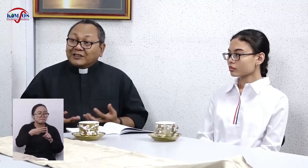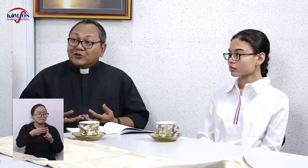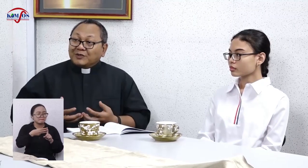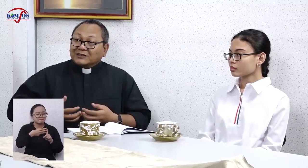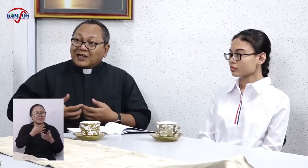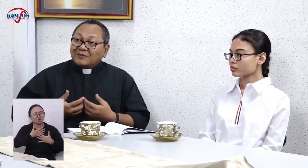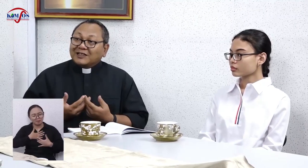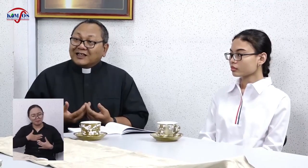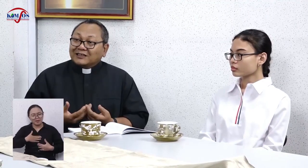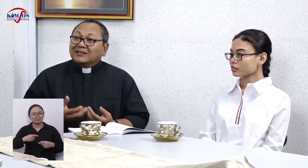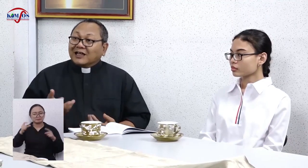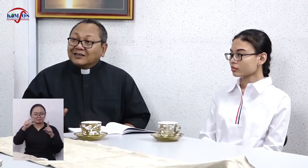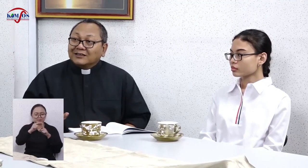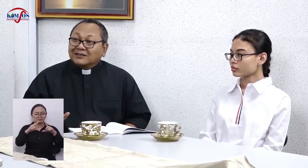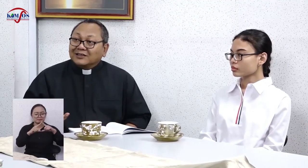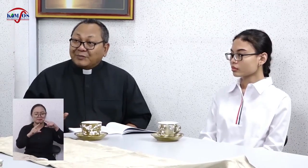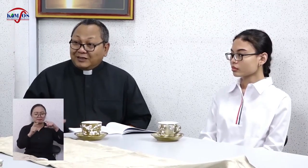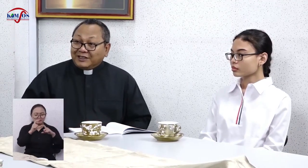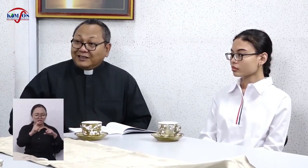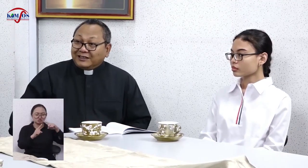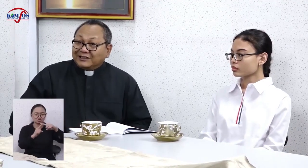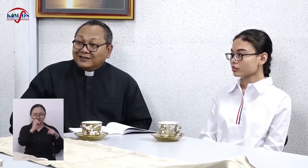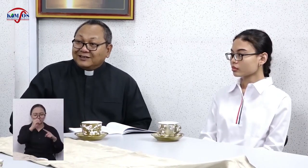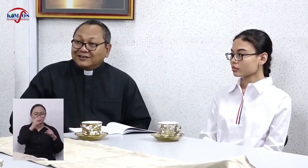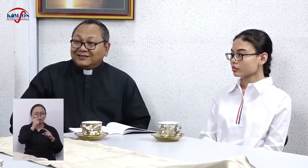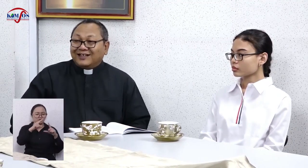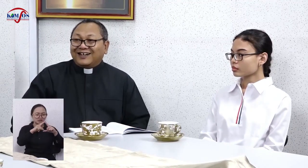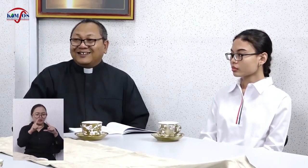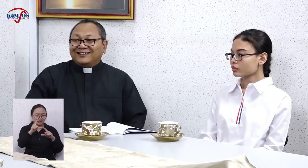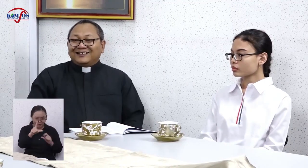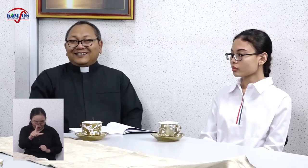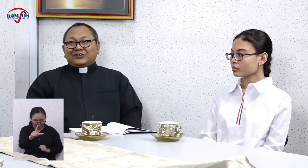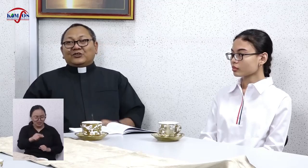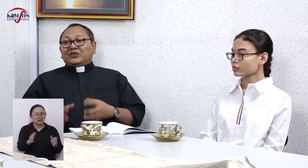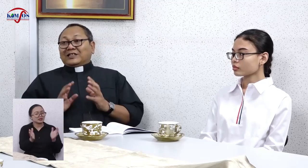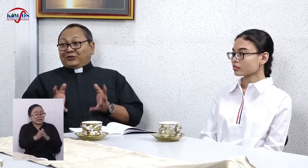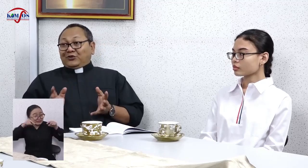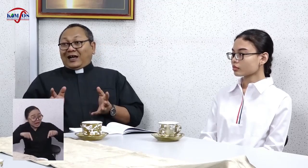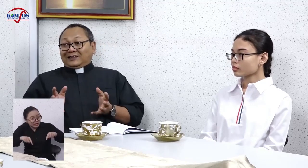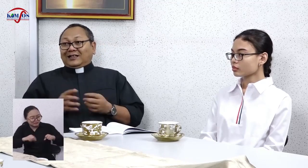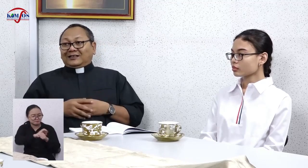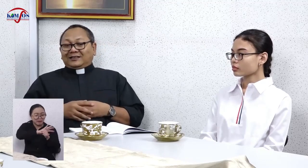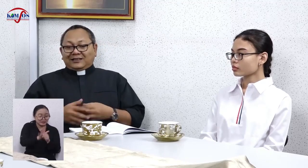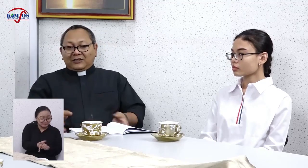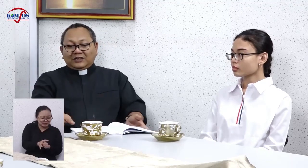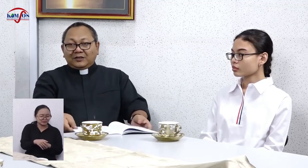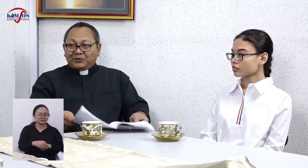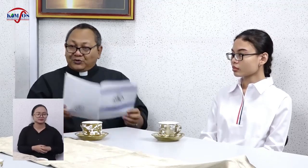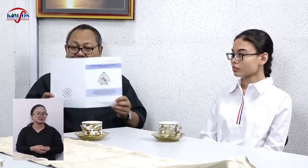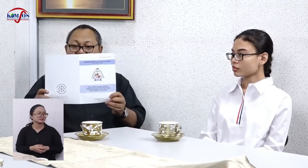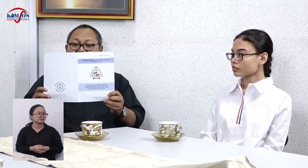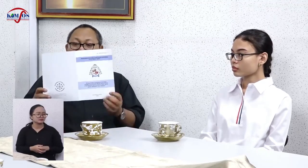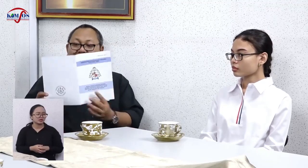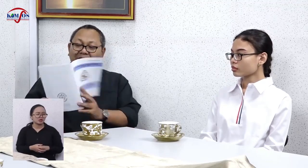aspek hidup dan cara pendekatan dengan pandemi ini satu hal yang kalau